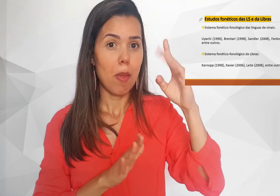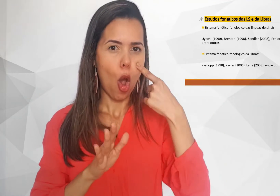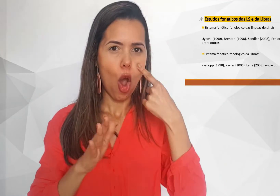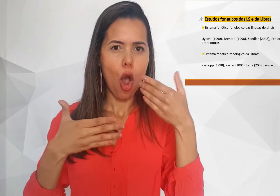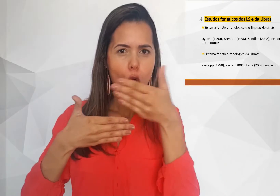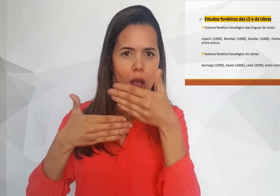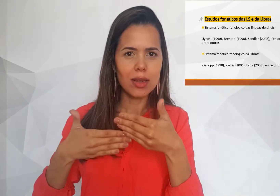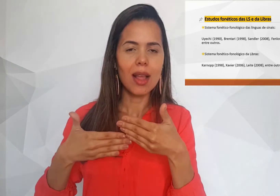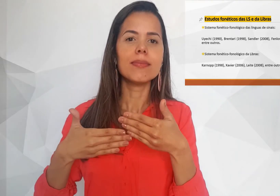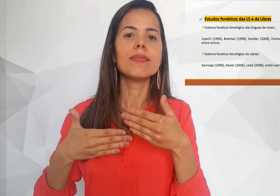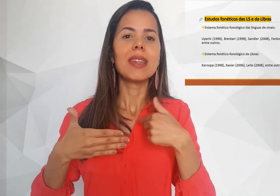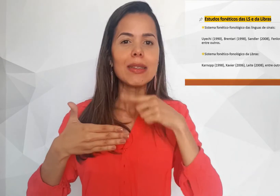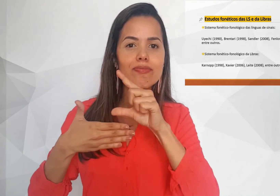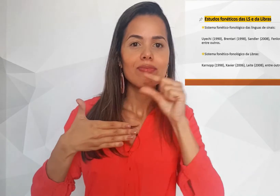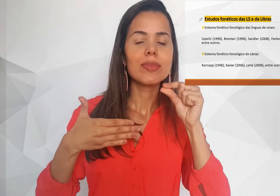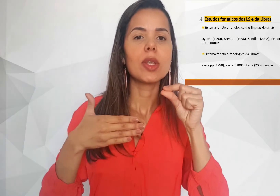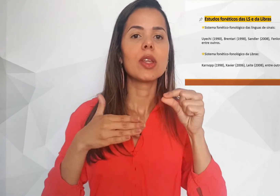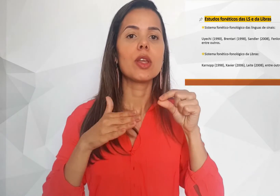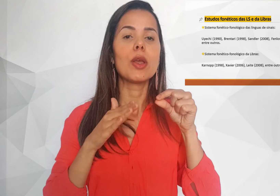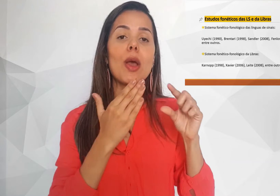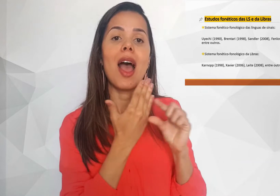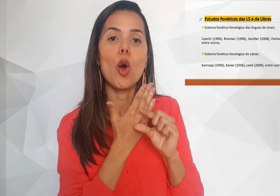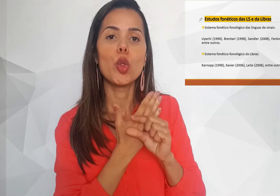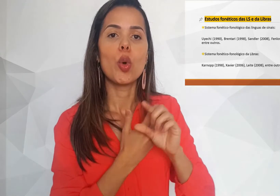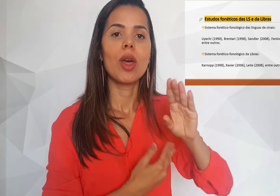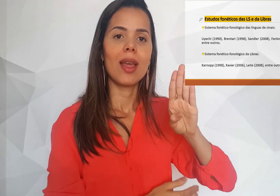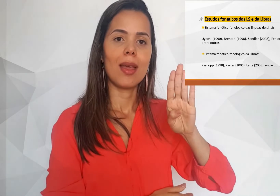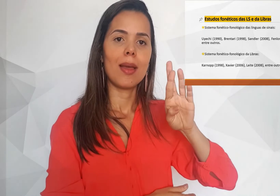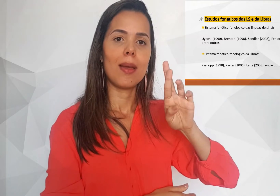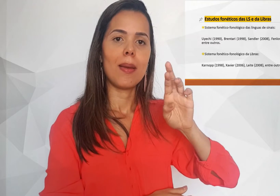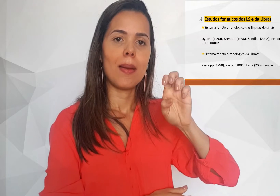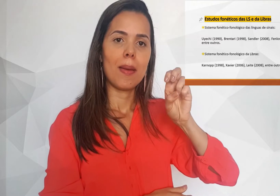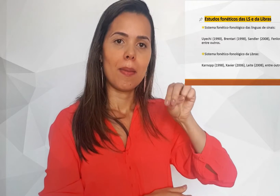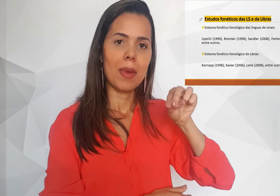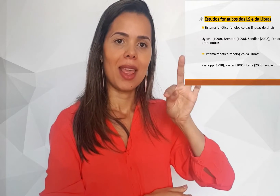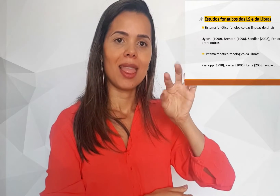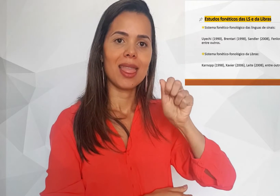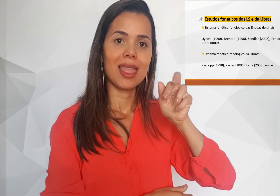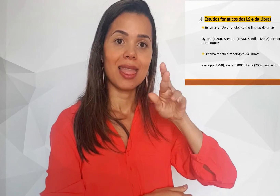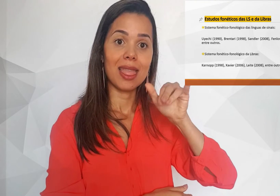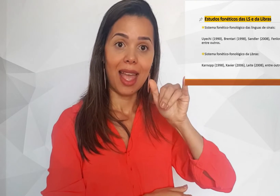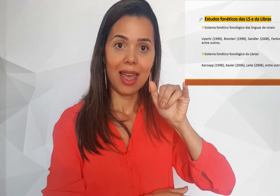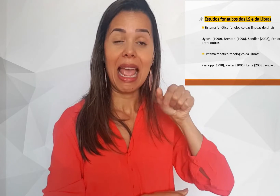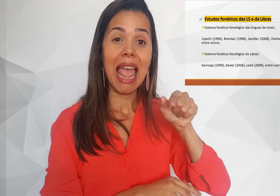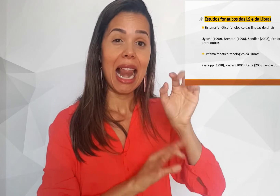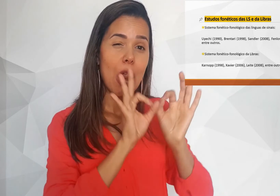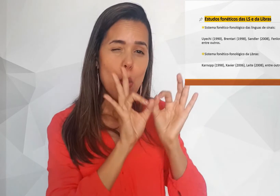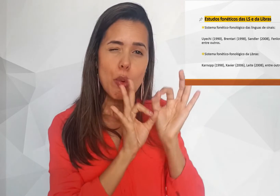Então, principalmente eu destaco aí o trabalho da Brentari, de 98, em que ela propõe um modelo prosódico,